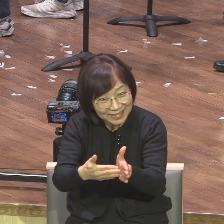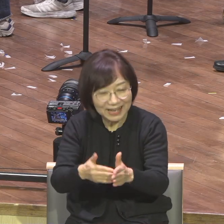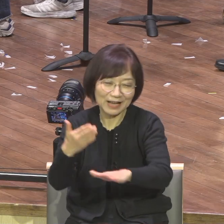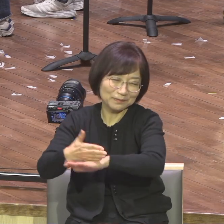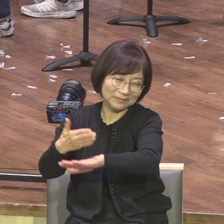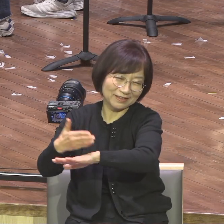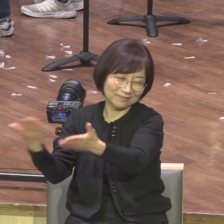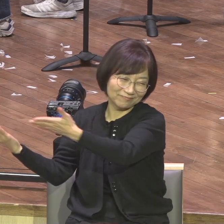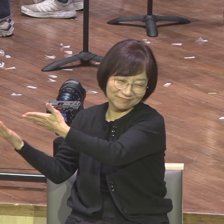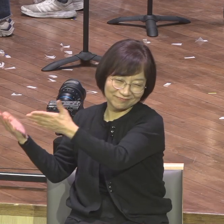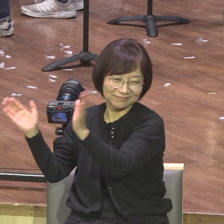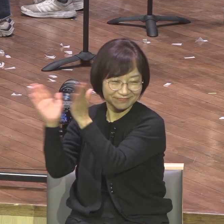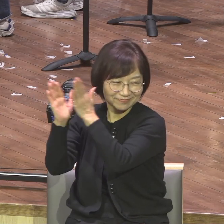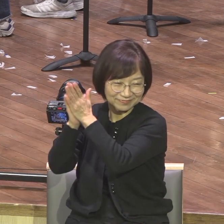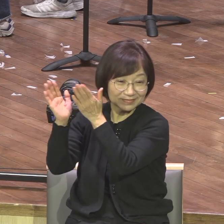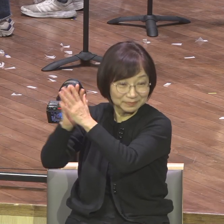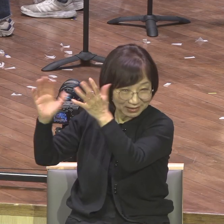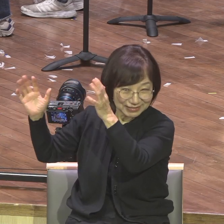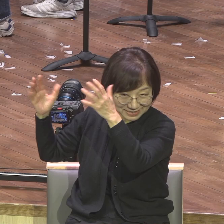드립시다. 감사합니다.